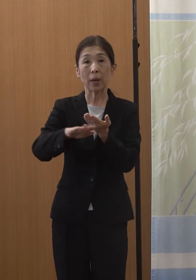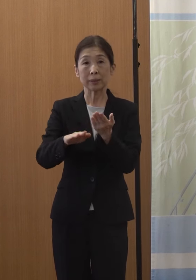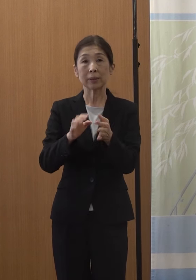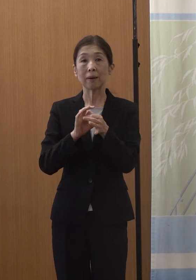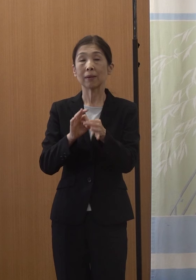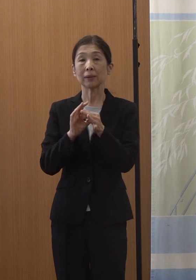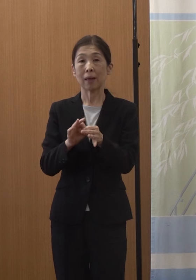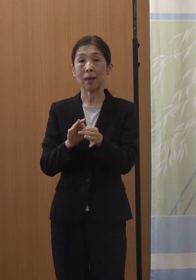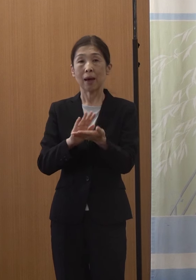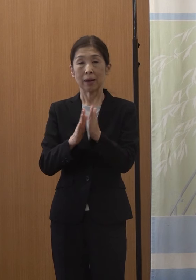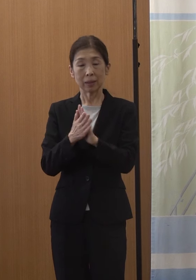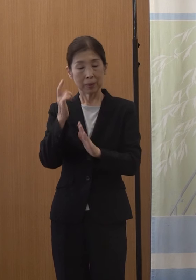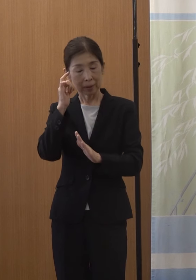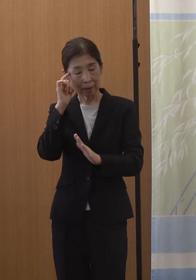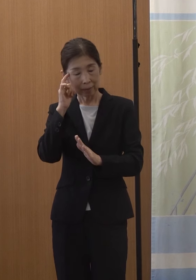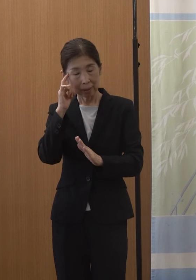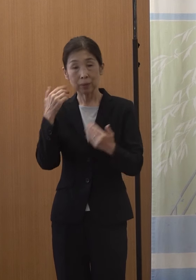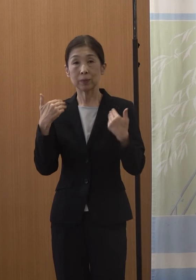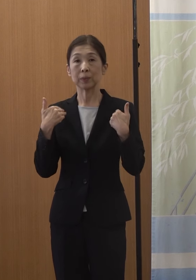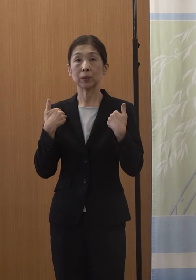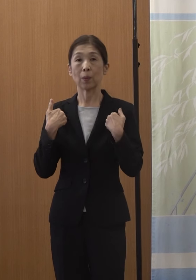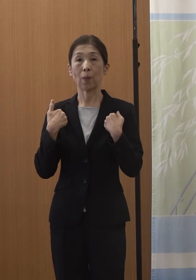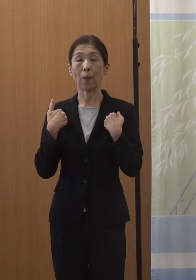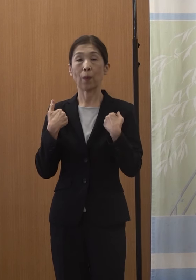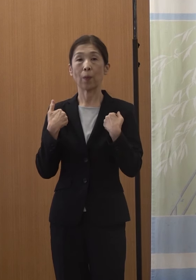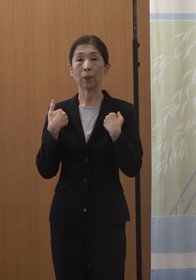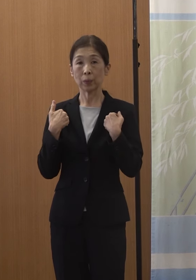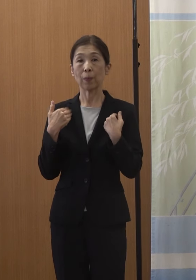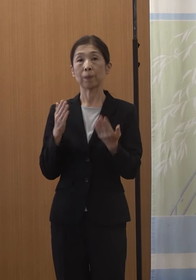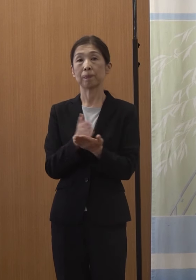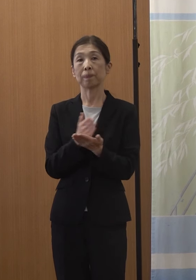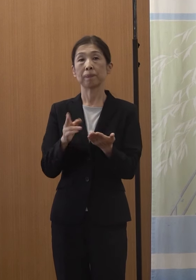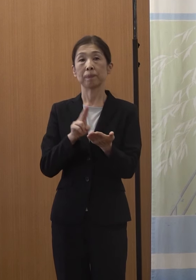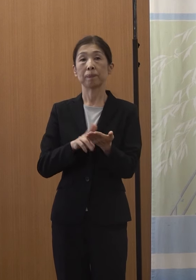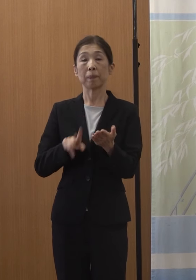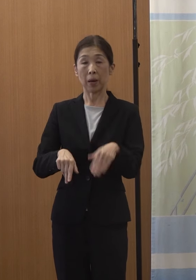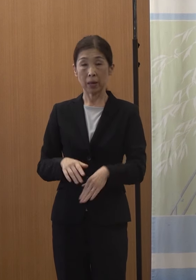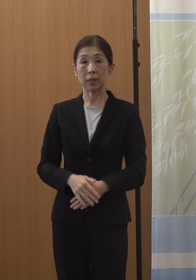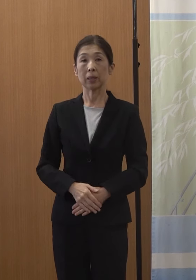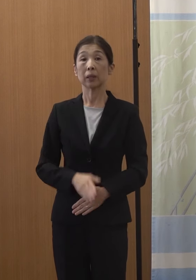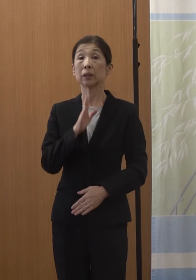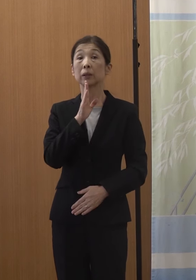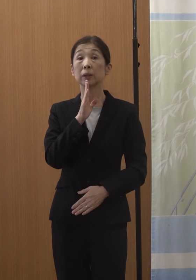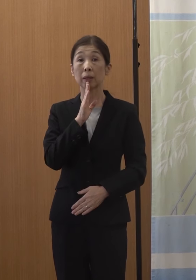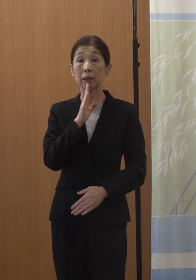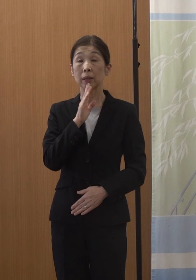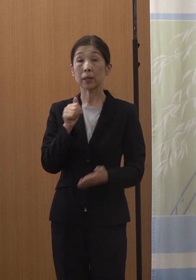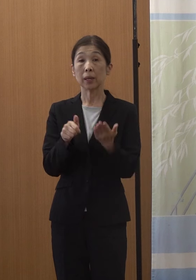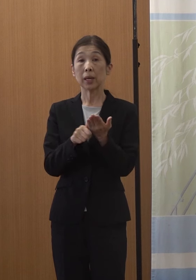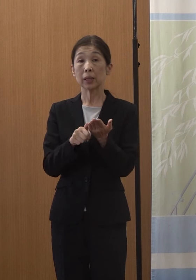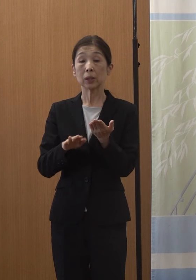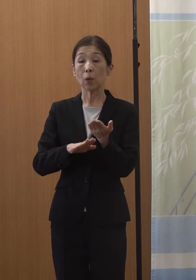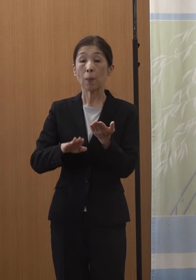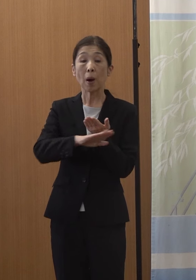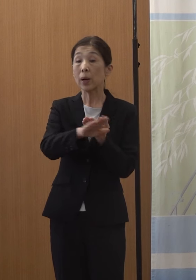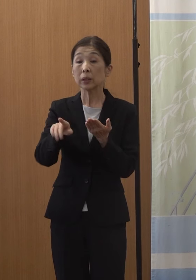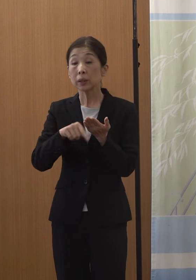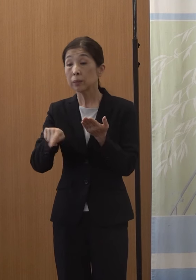めて、考え直すべきであろうというように、判断をいたしました。実際に金沢駅周辺には、